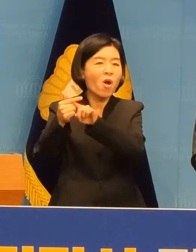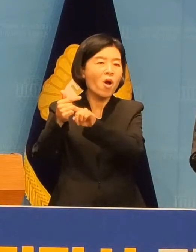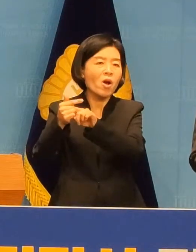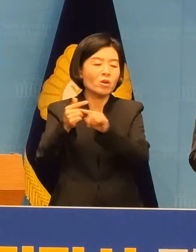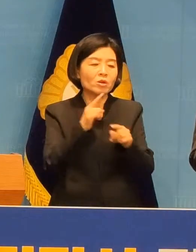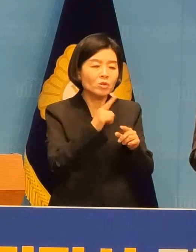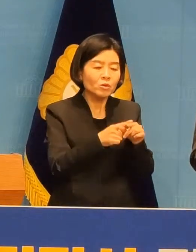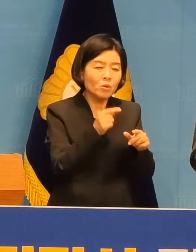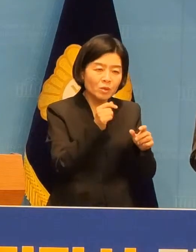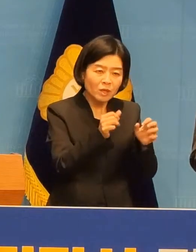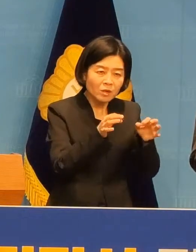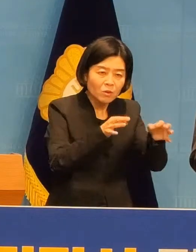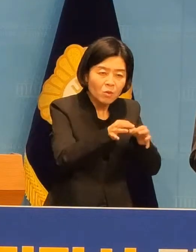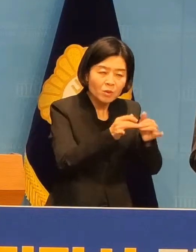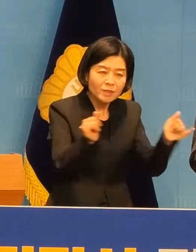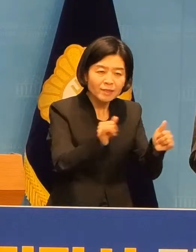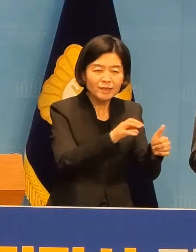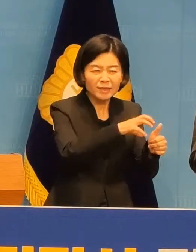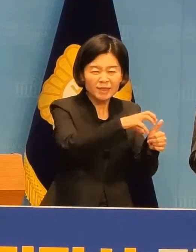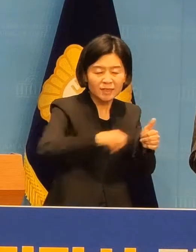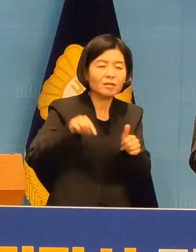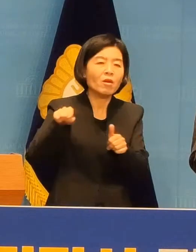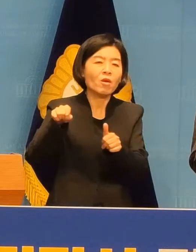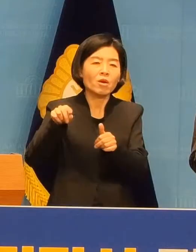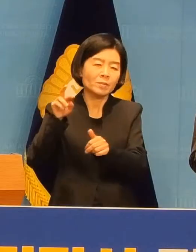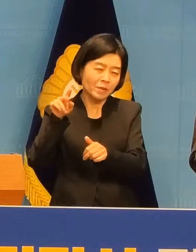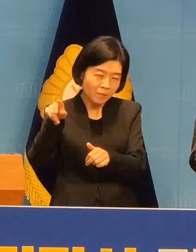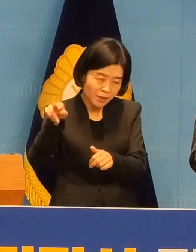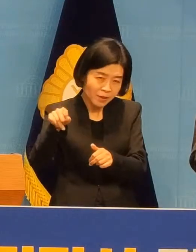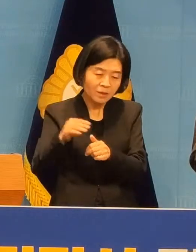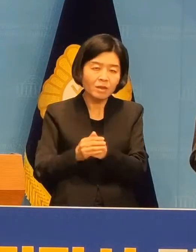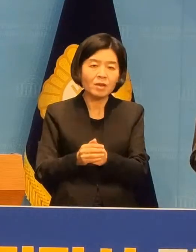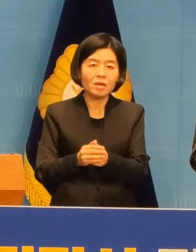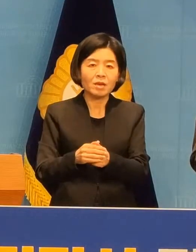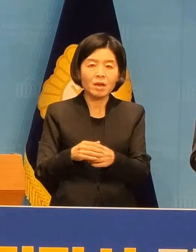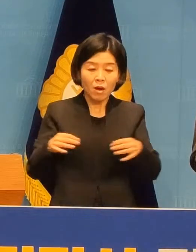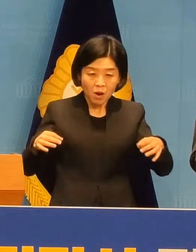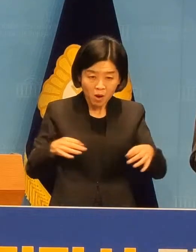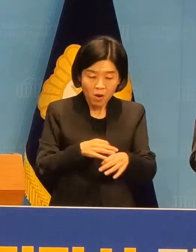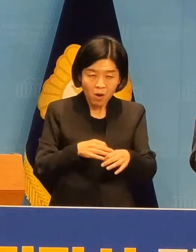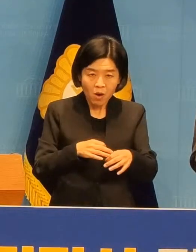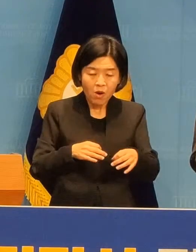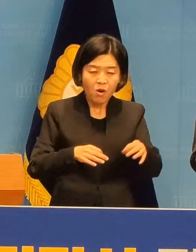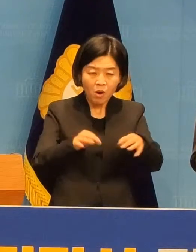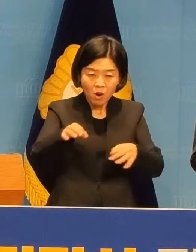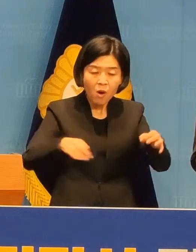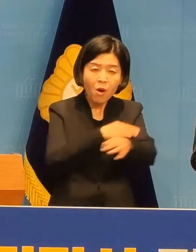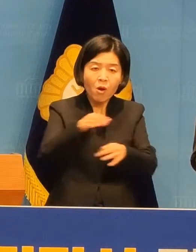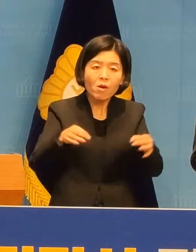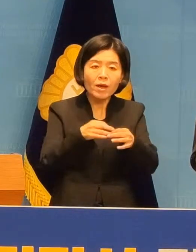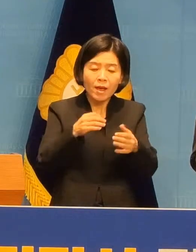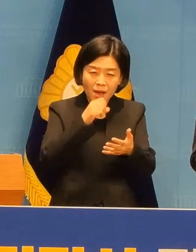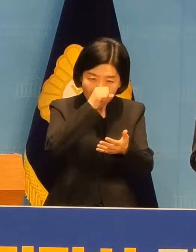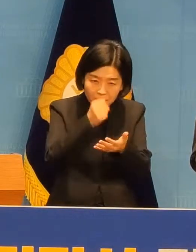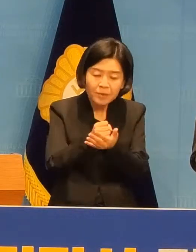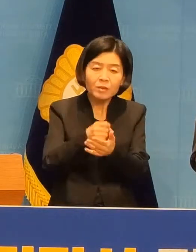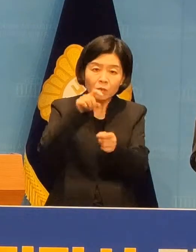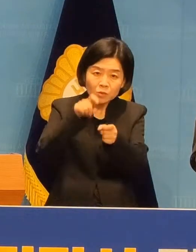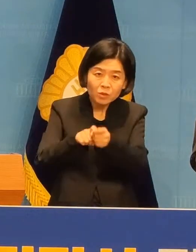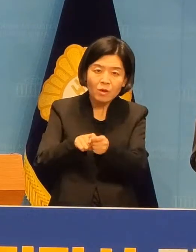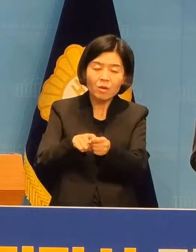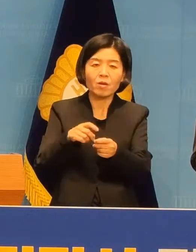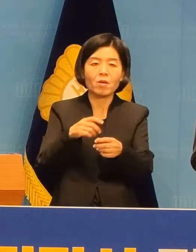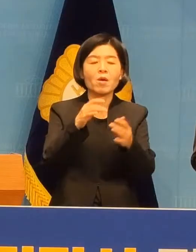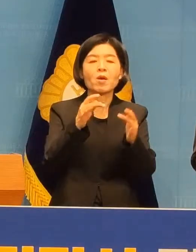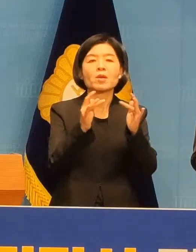있음을 지적하고 합리적인 거래 조건이 결정될 수 있도록 신속한 온라인 플랫폼 법 제정을 촉구했습니다.